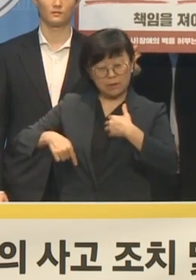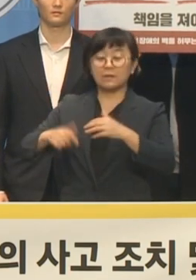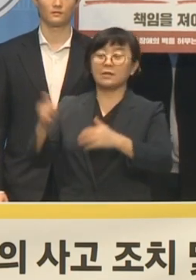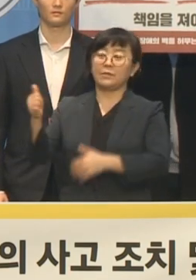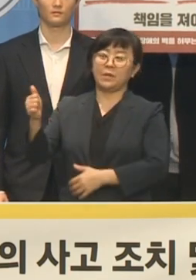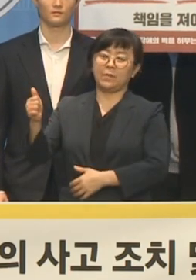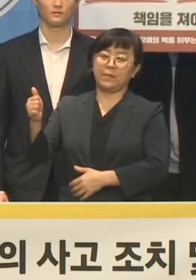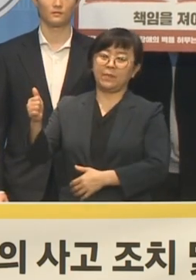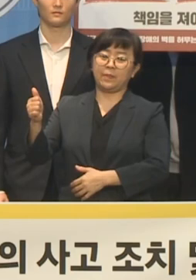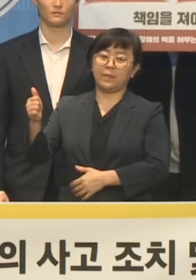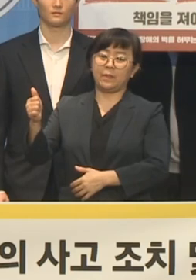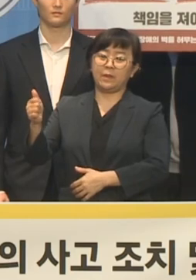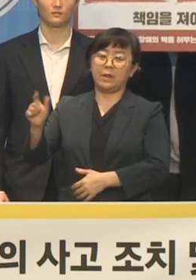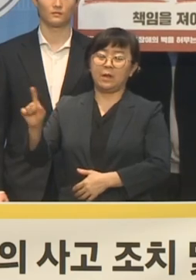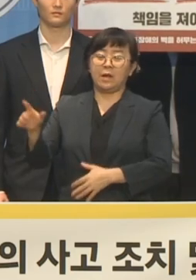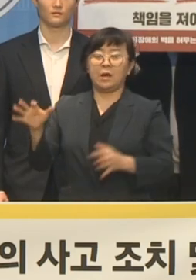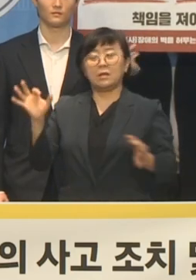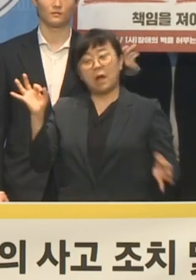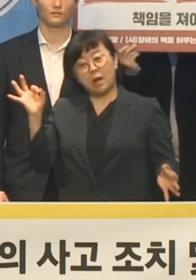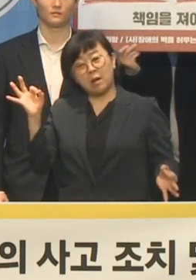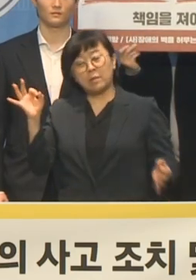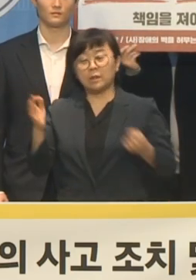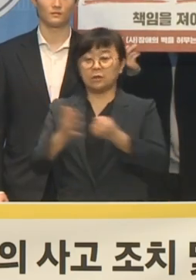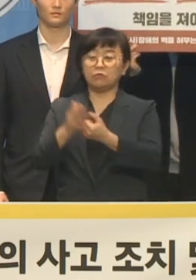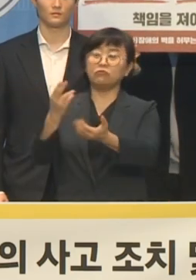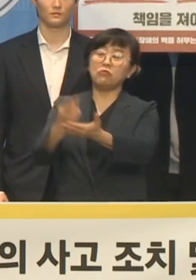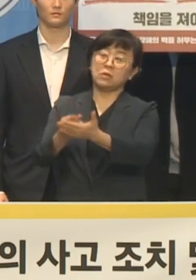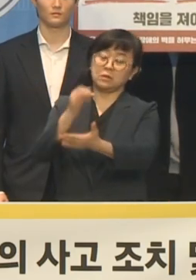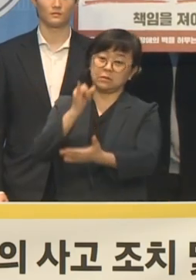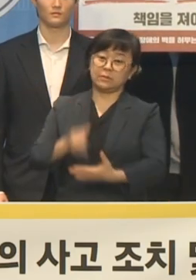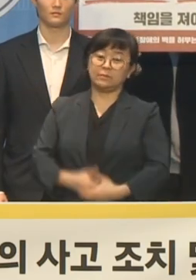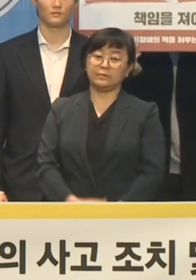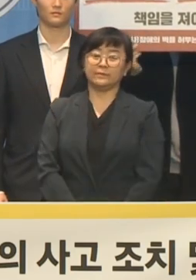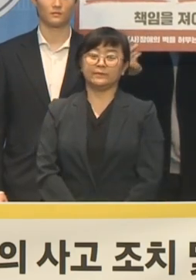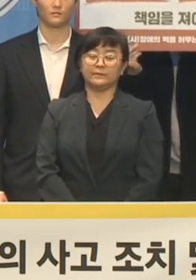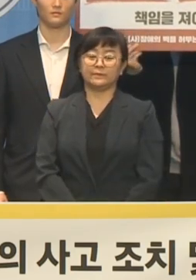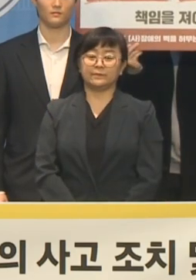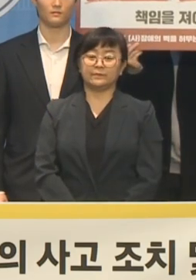남편이 아무것도 못하고 누워 있었습니다.